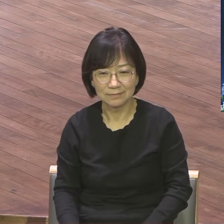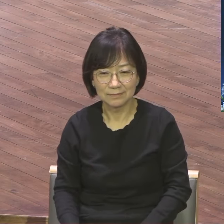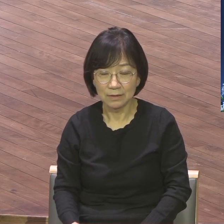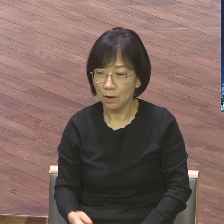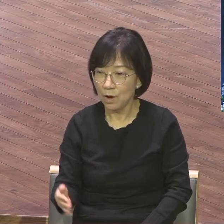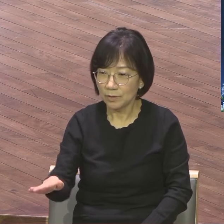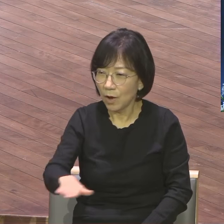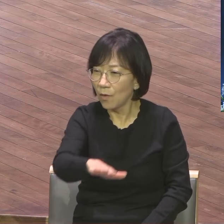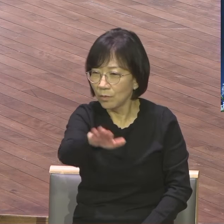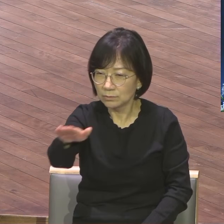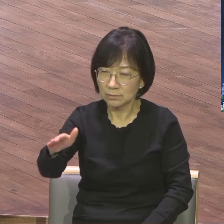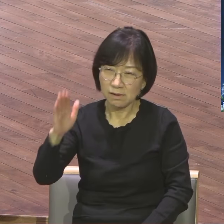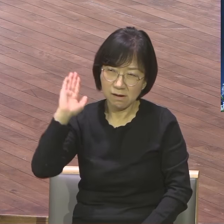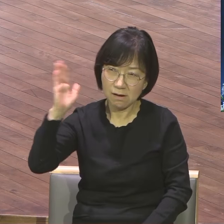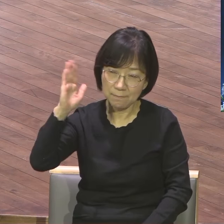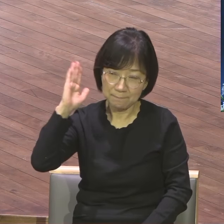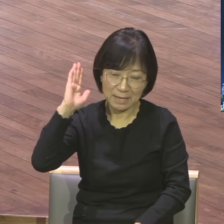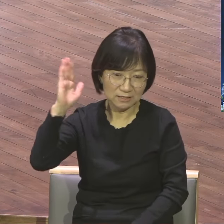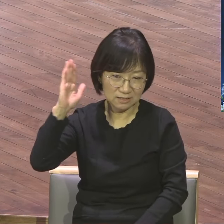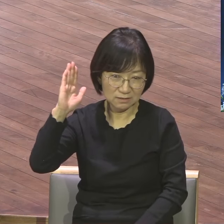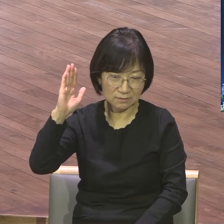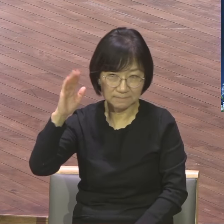얼마나 훈련받았습니까?